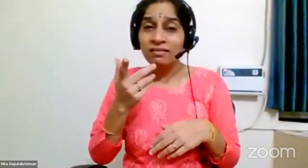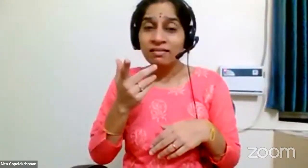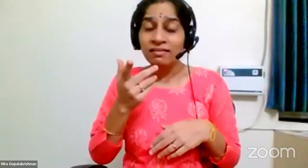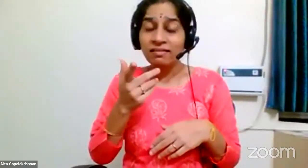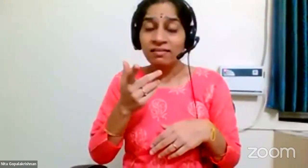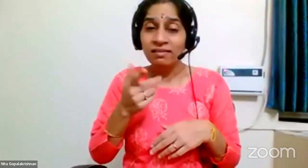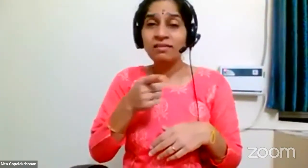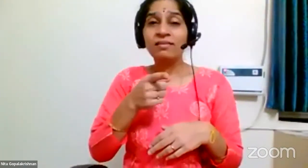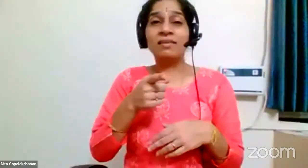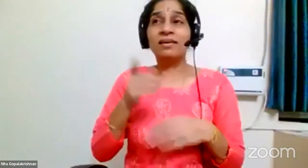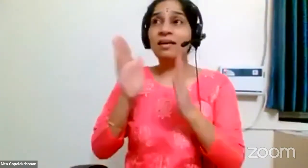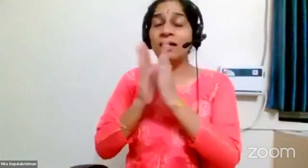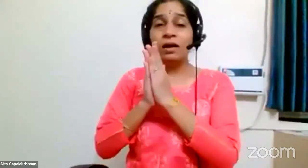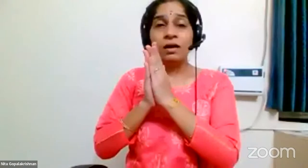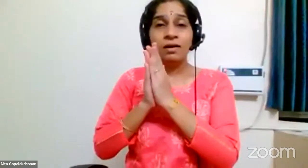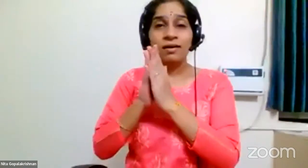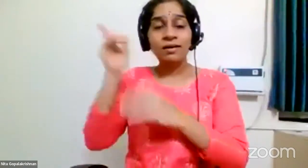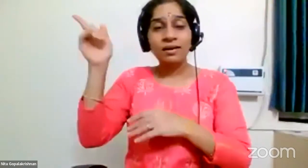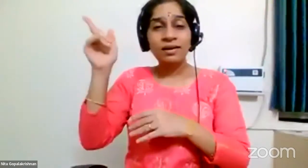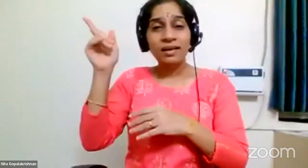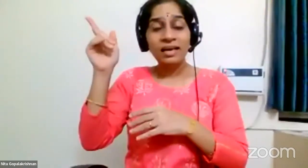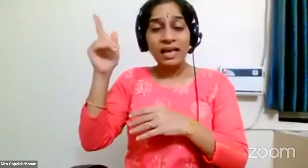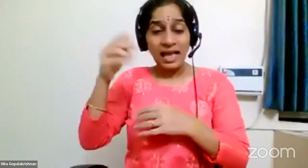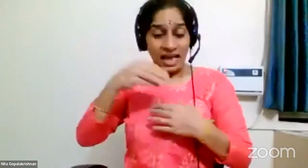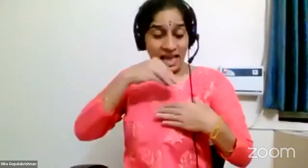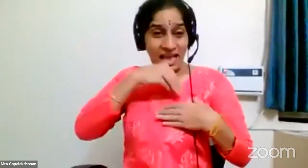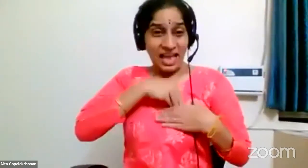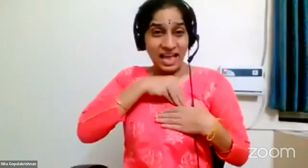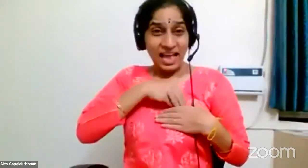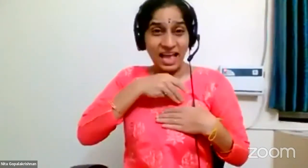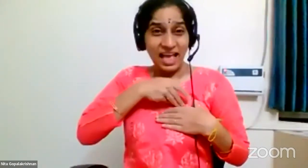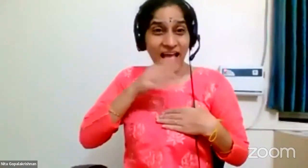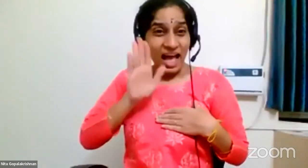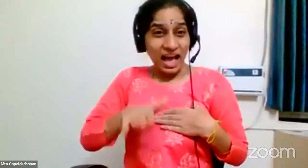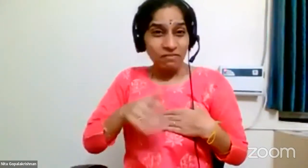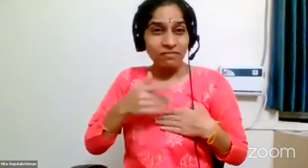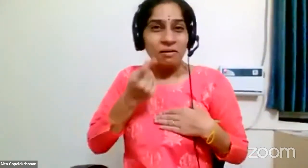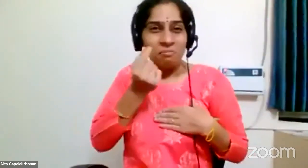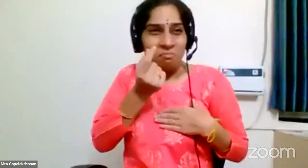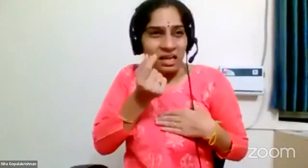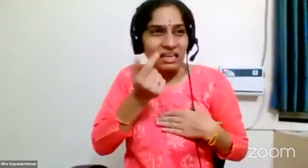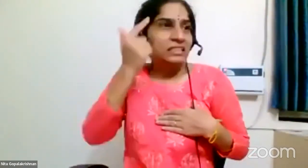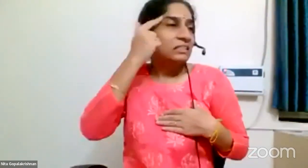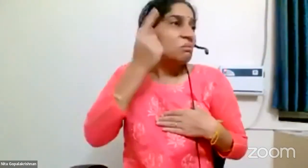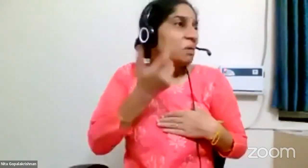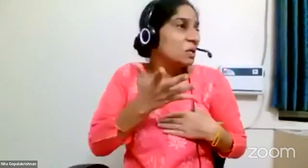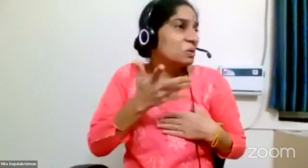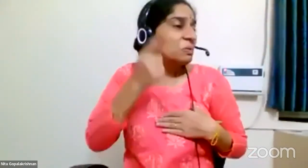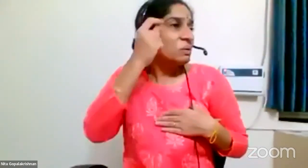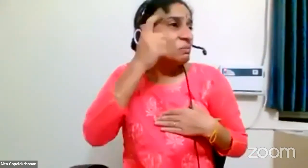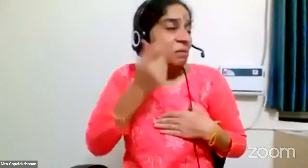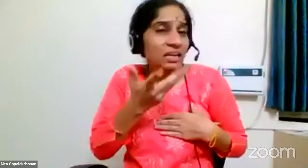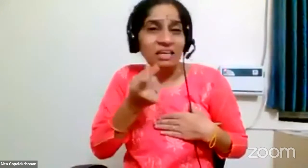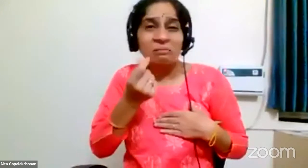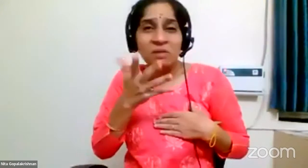है, उसको पूर्ण रूप से खत्म कर देते हैं। तो भगवान इस तरीके से कार्य करते हैं।